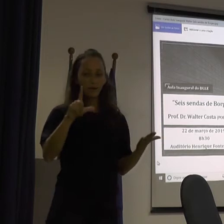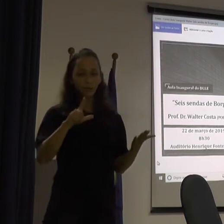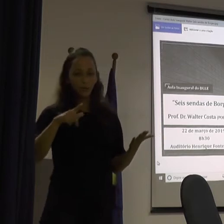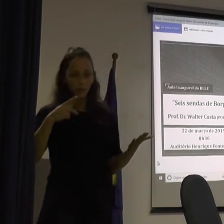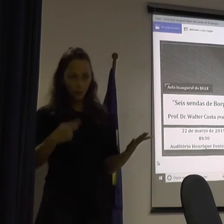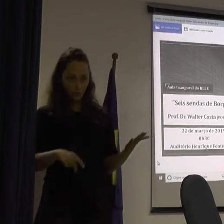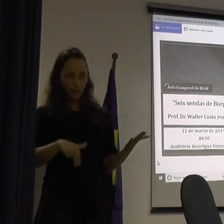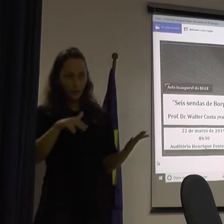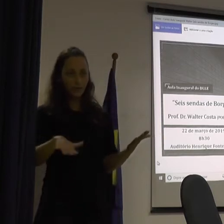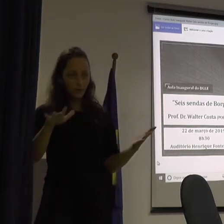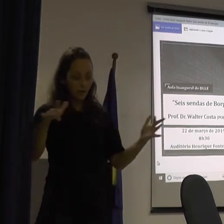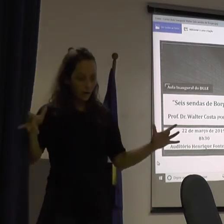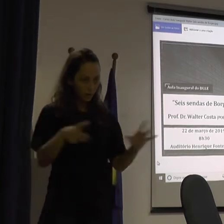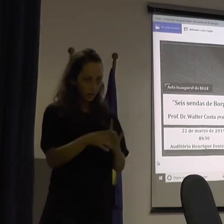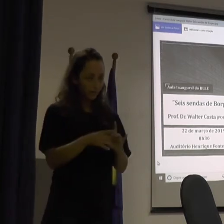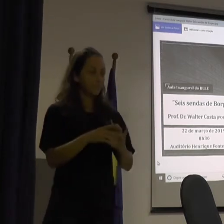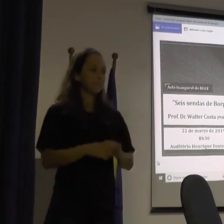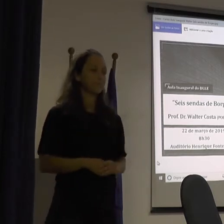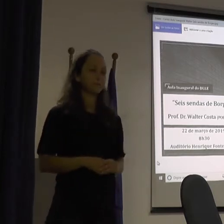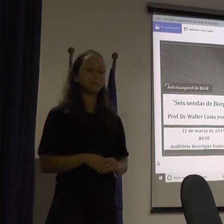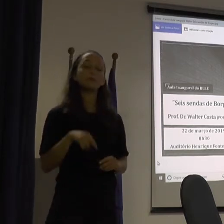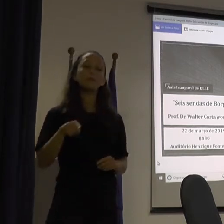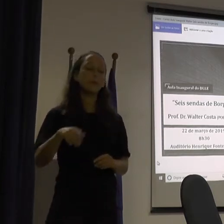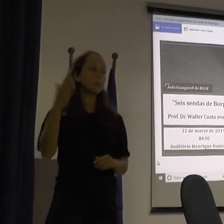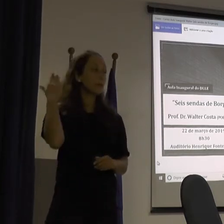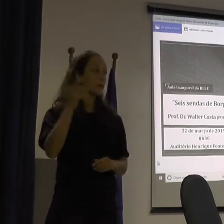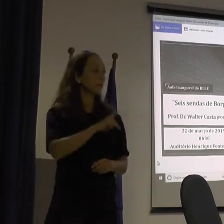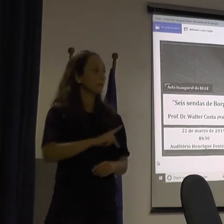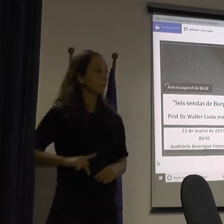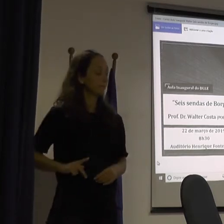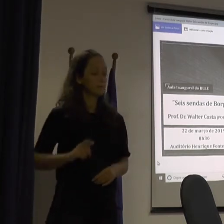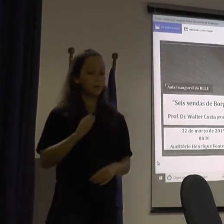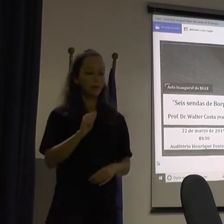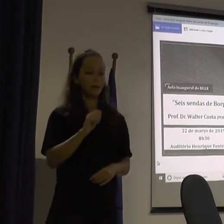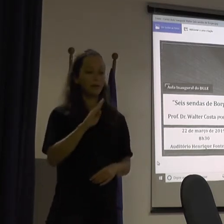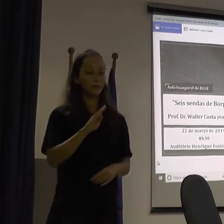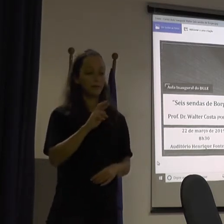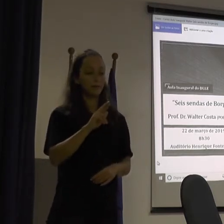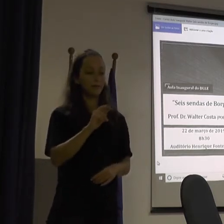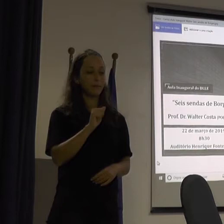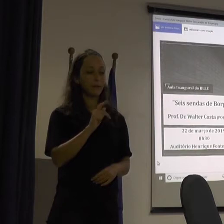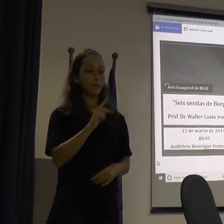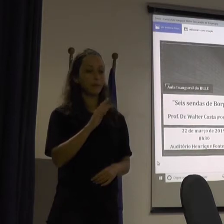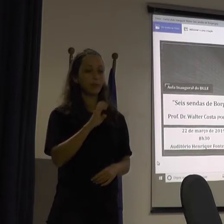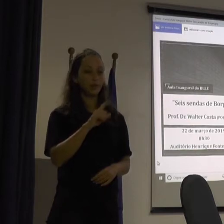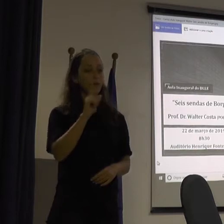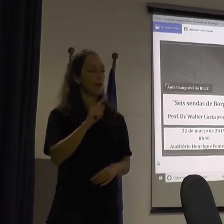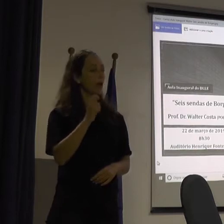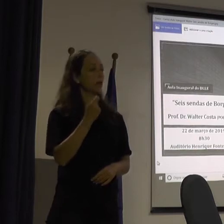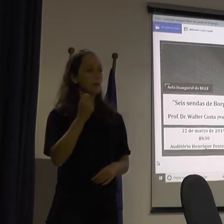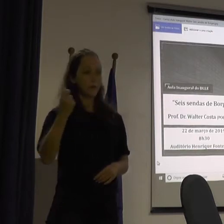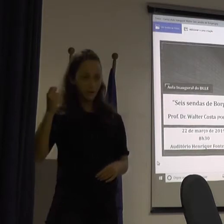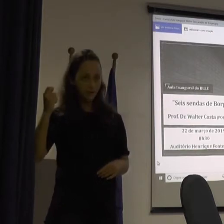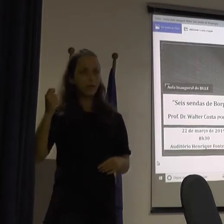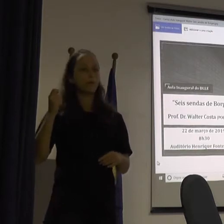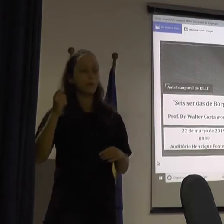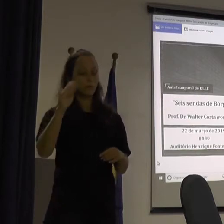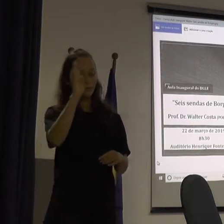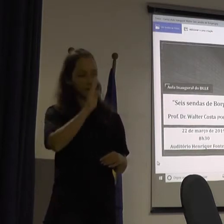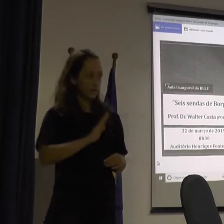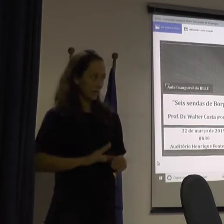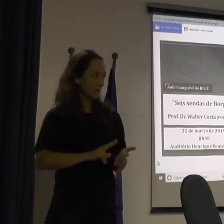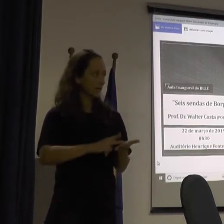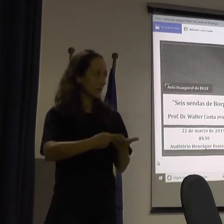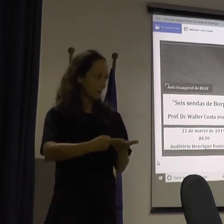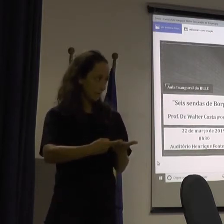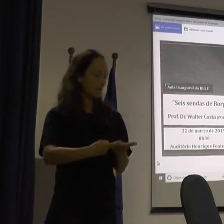literatura fantástica. Foi presidente da ABRAPT, Associação Brasileira de Pesquisadores em Tradução, na gestão 2010-2013, esteve